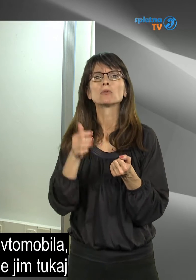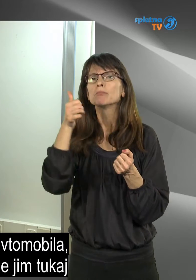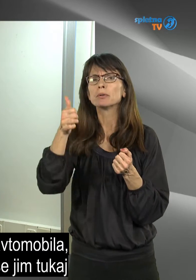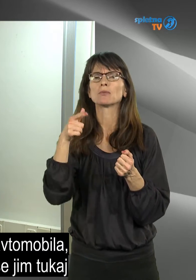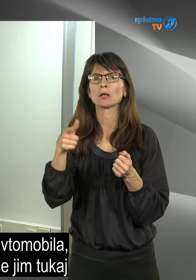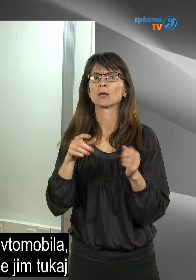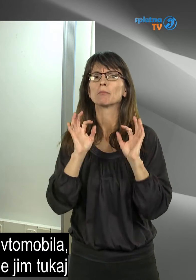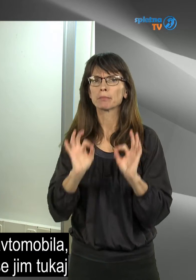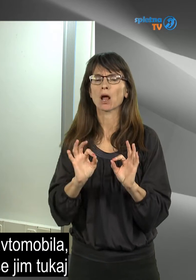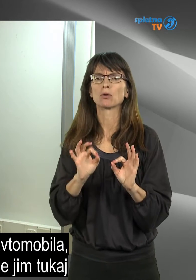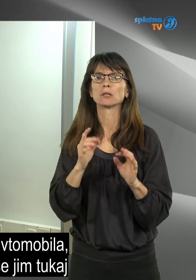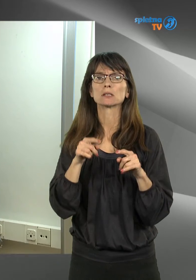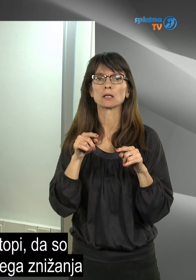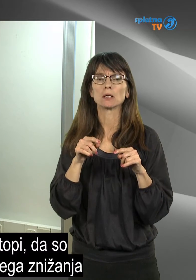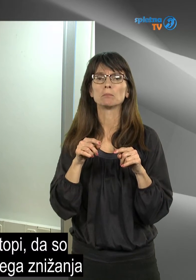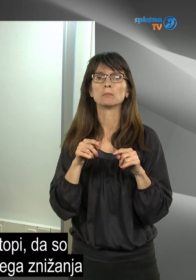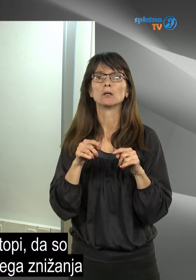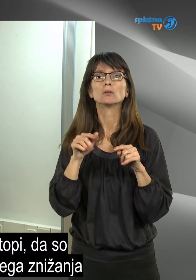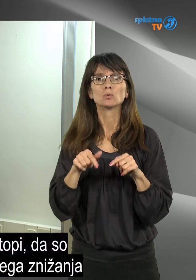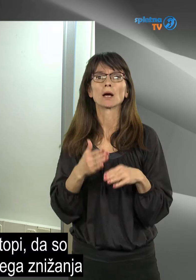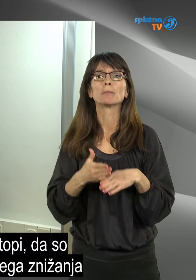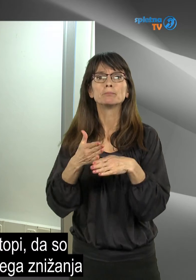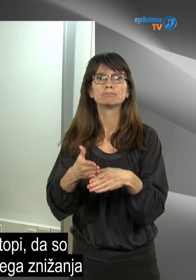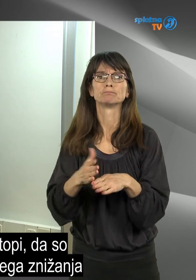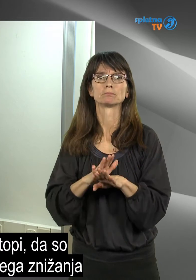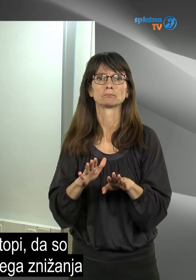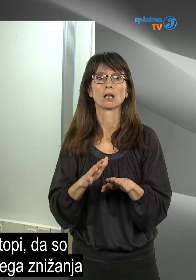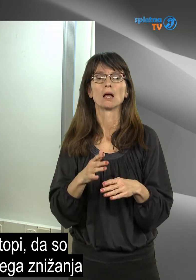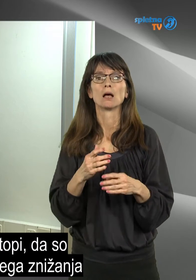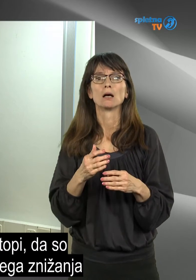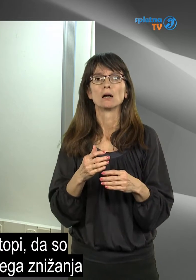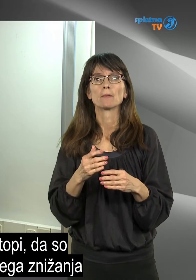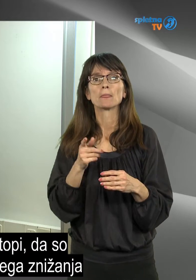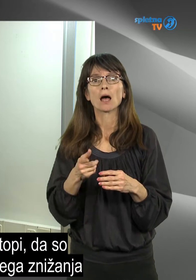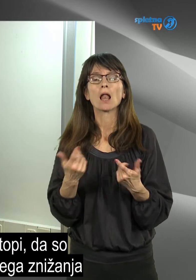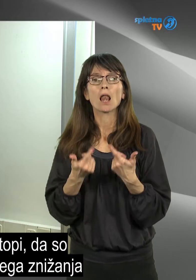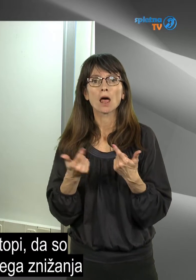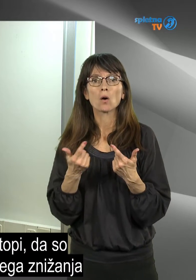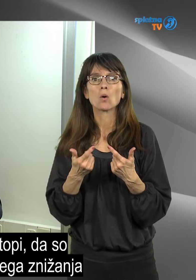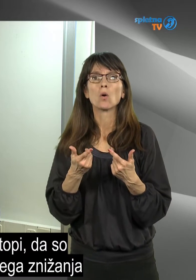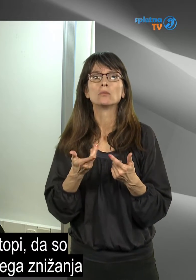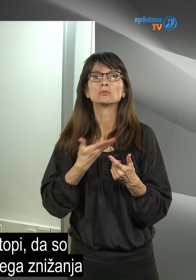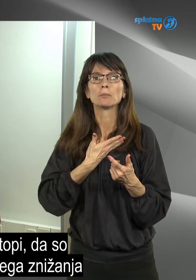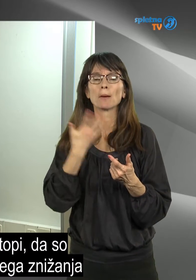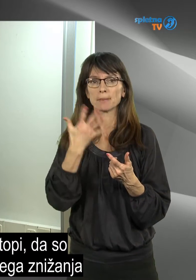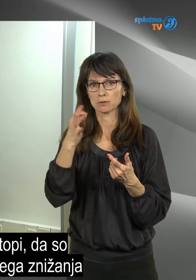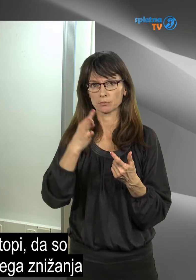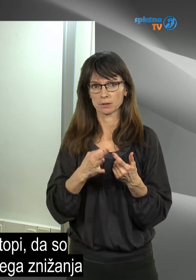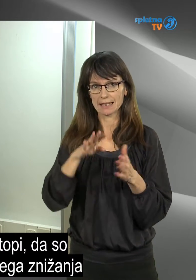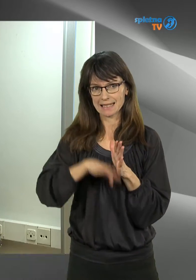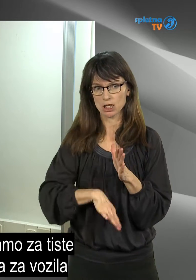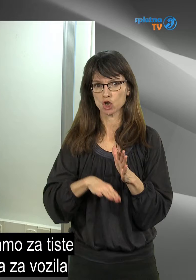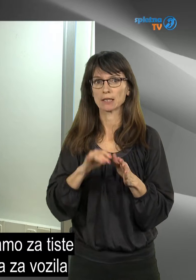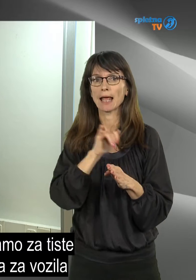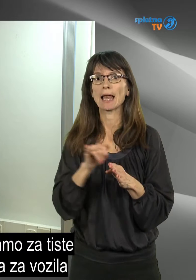je prav, da se jim tukaj priskoči na pomoč, pristopi, da so upravičeni do 50%